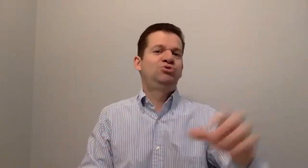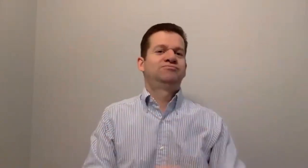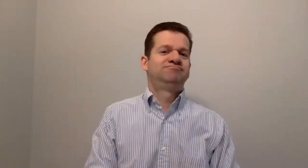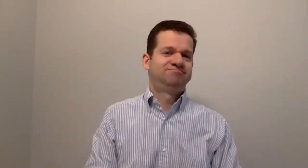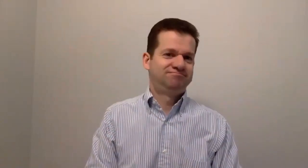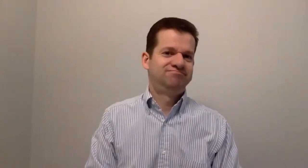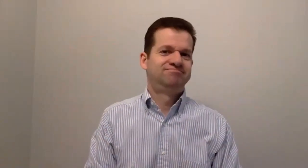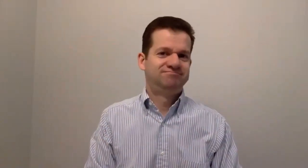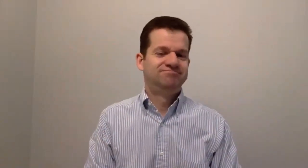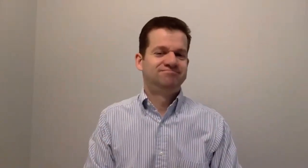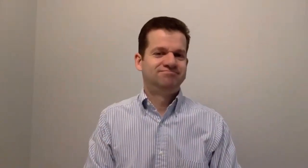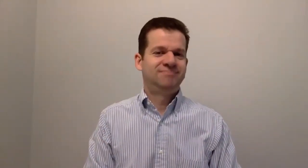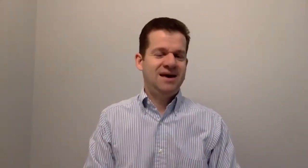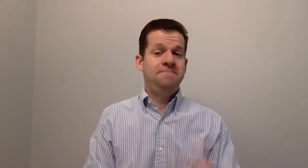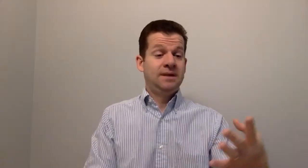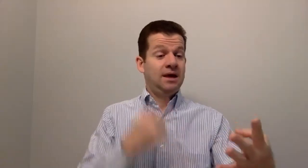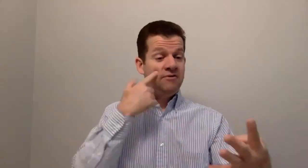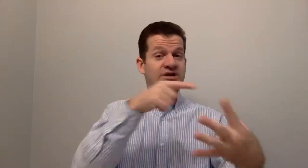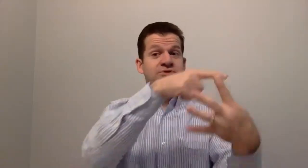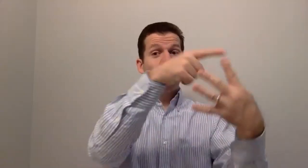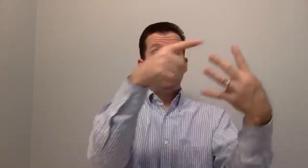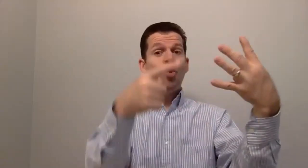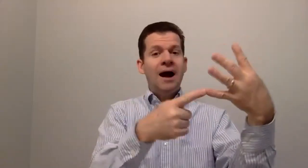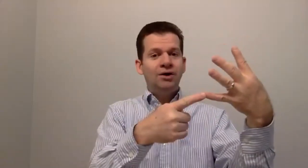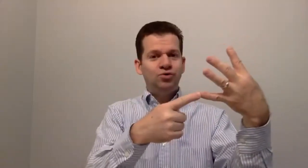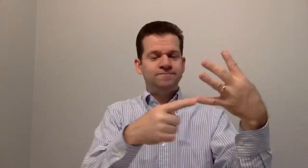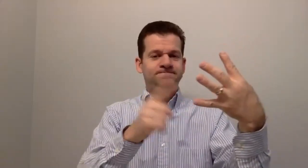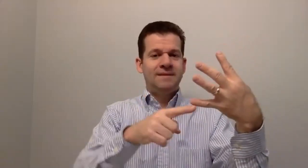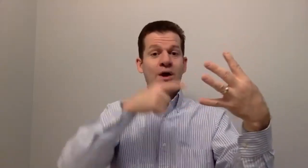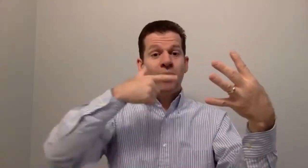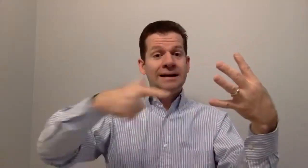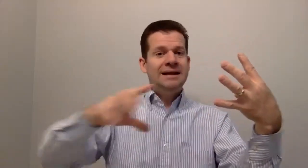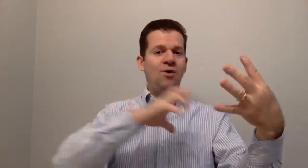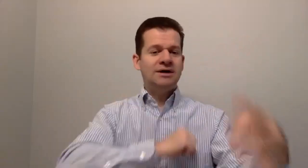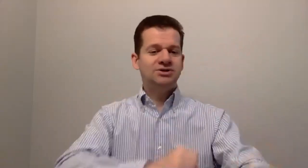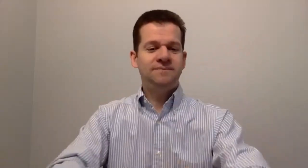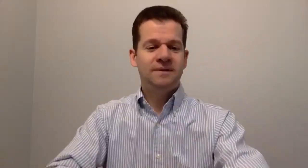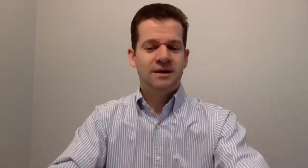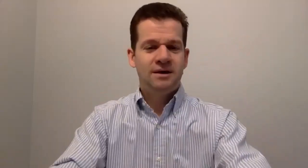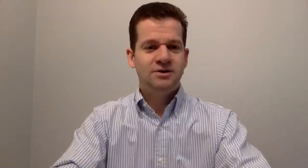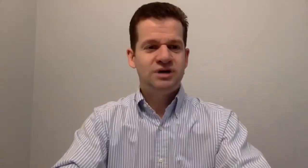jeito. Ok? Vejamos então o quarto, a quarta linguagem de